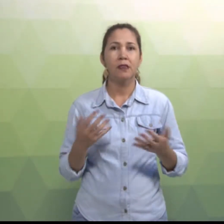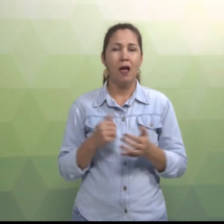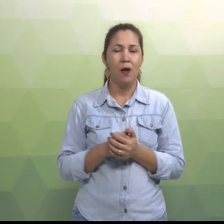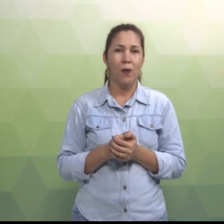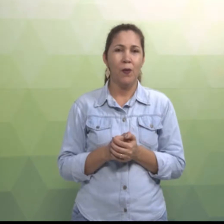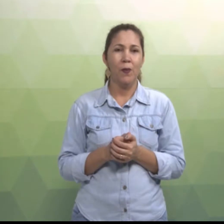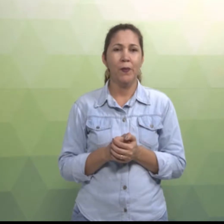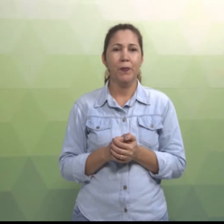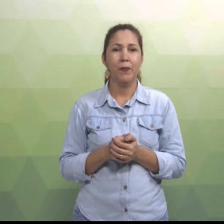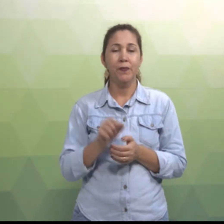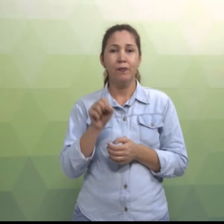Então,